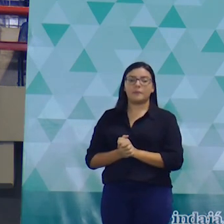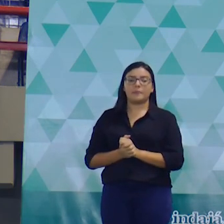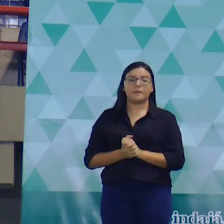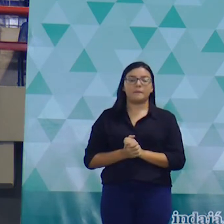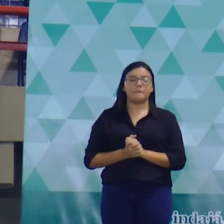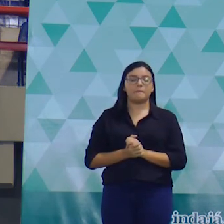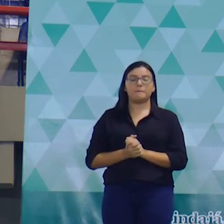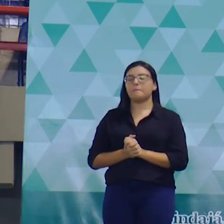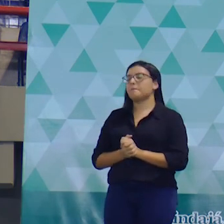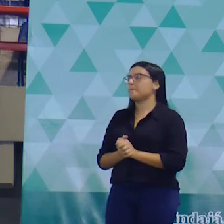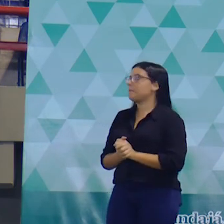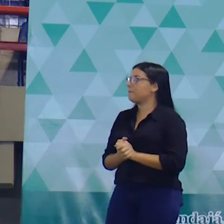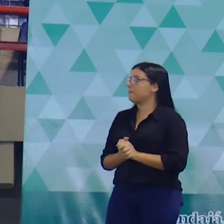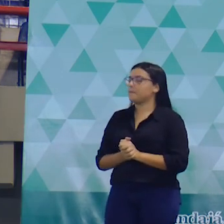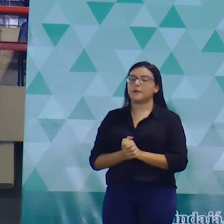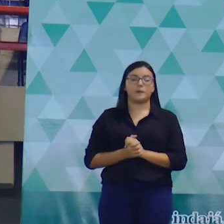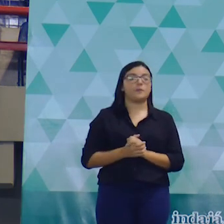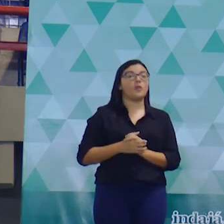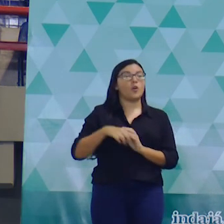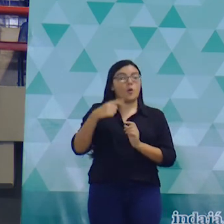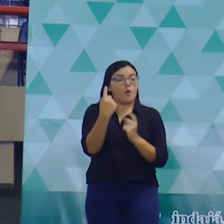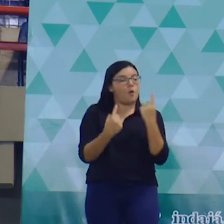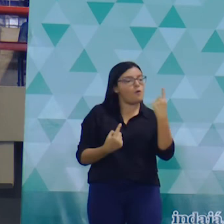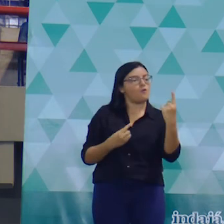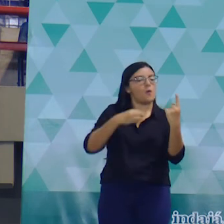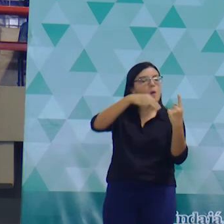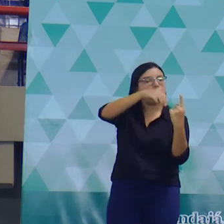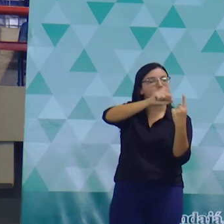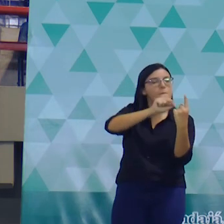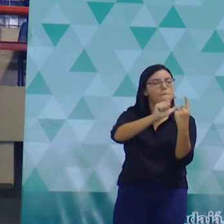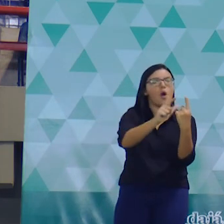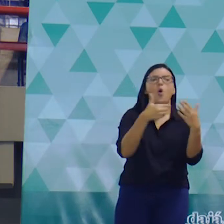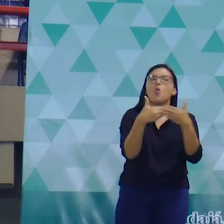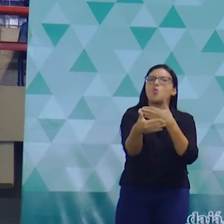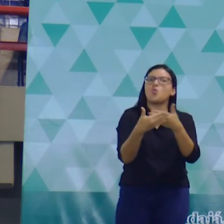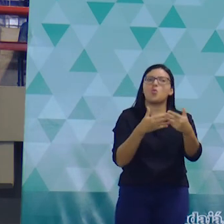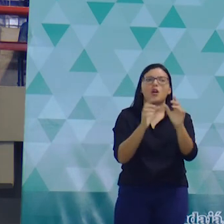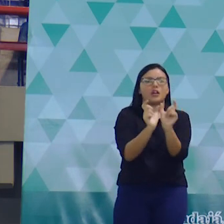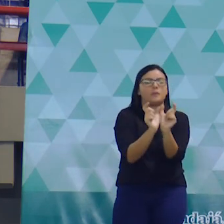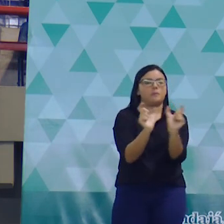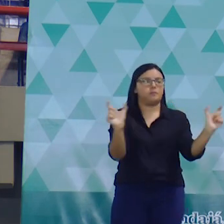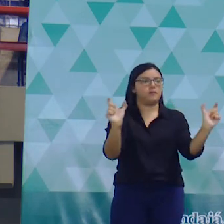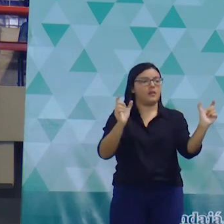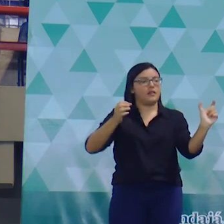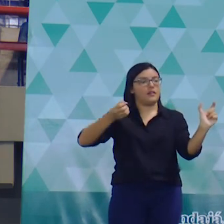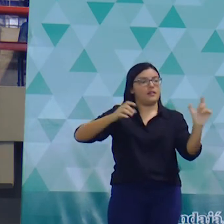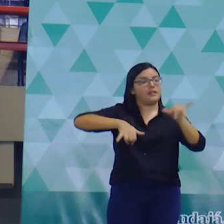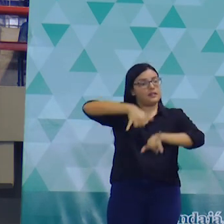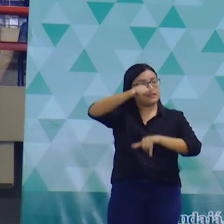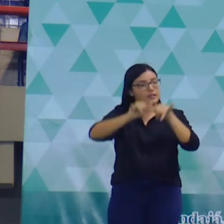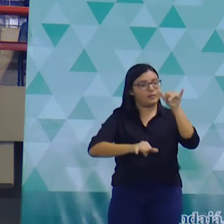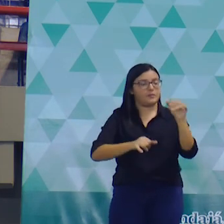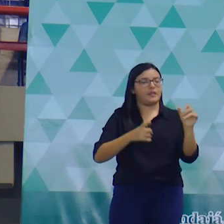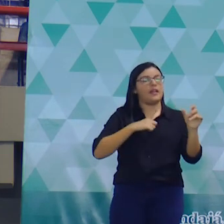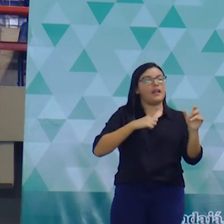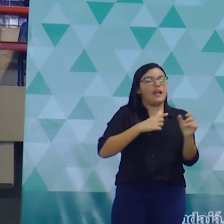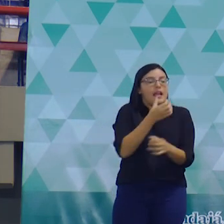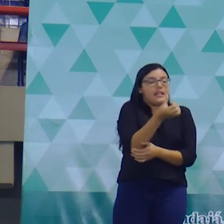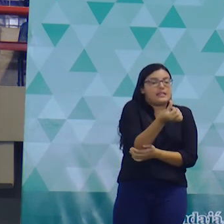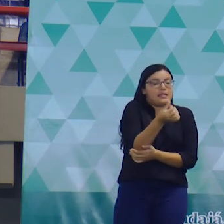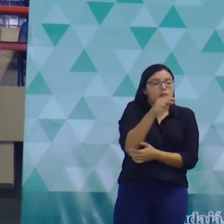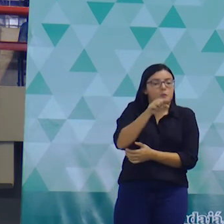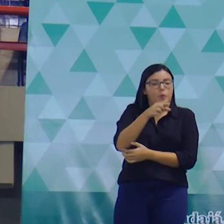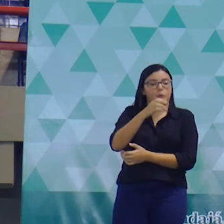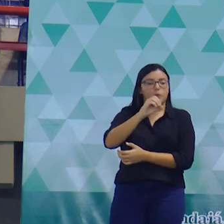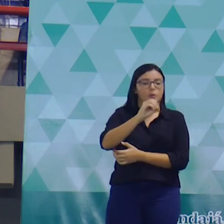nos diz que 1 mol de qualquer substância química, 1 mol representa